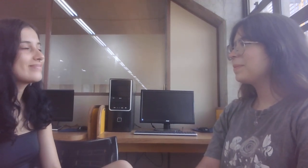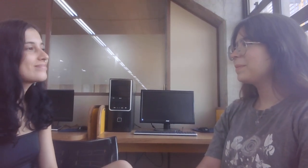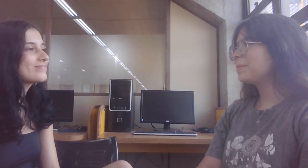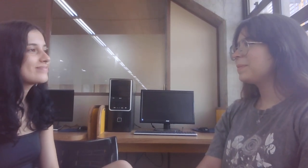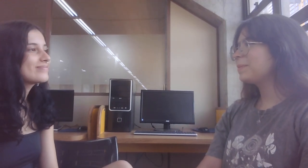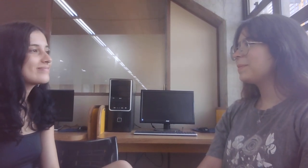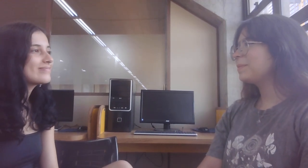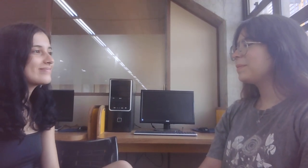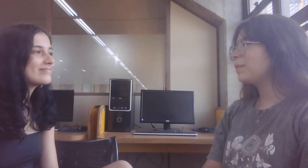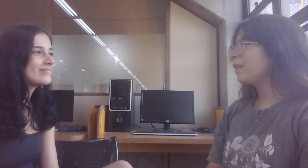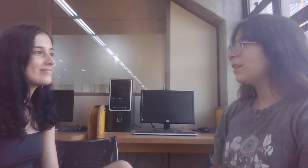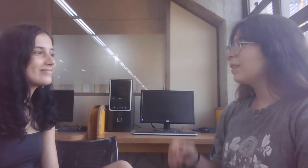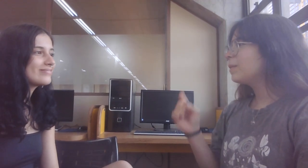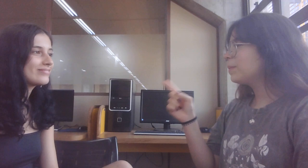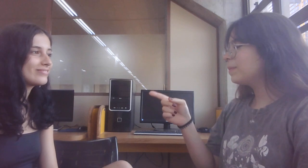O natural dele.